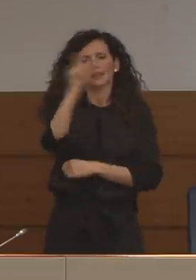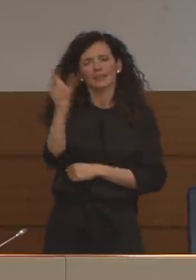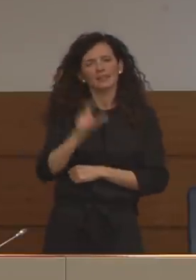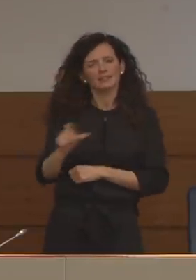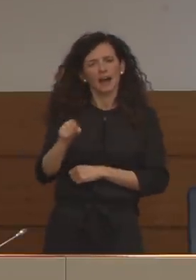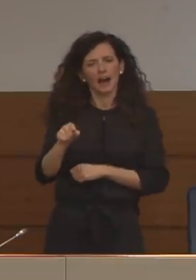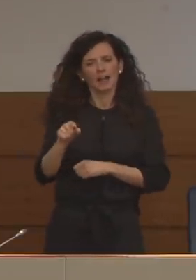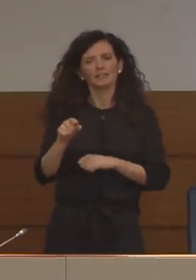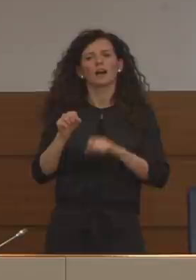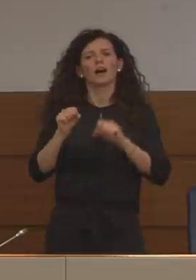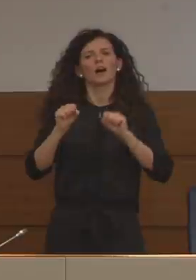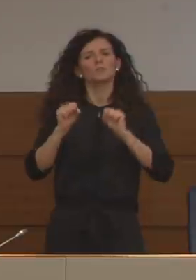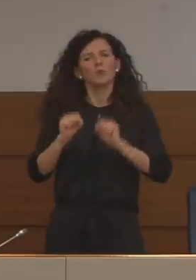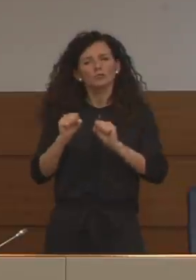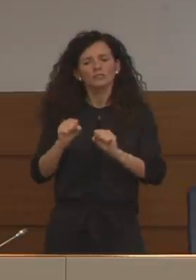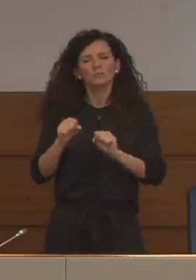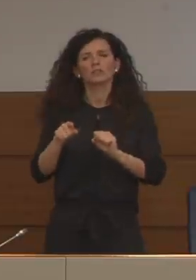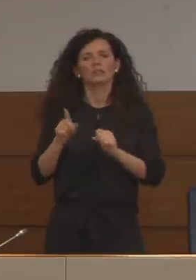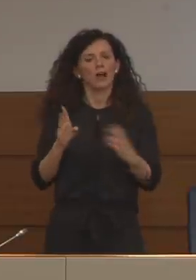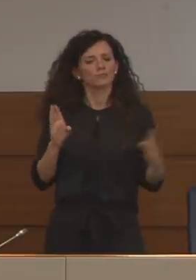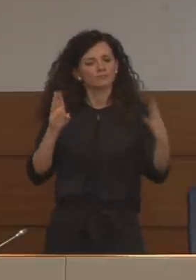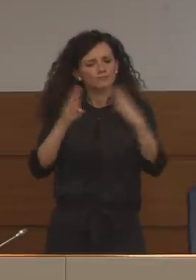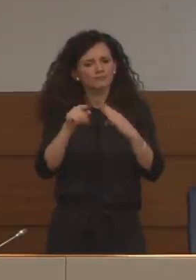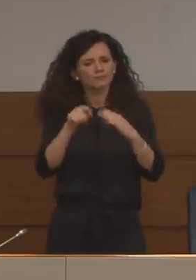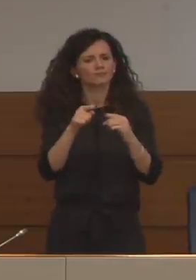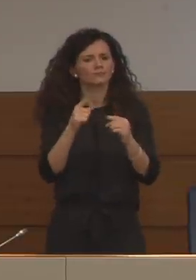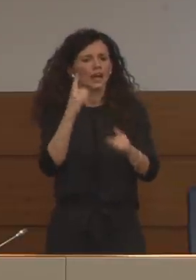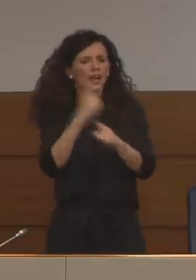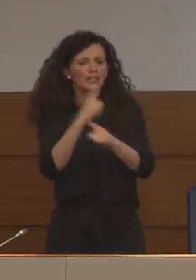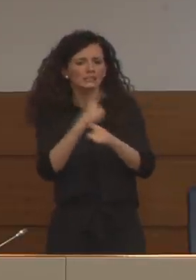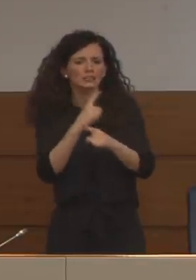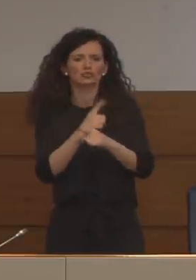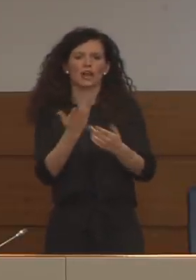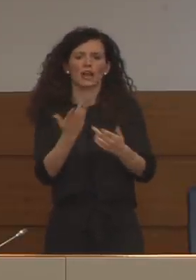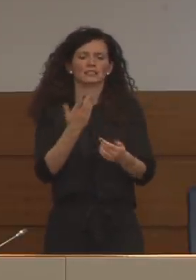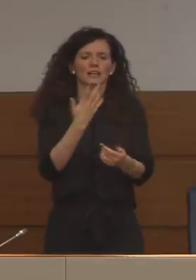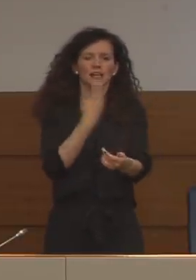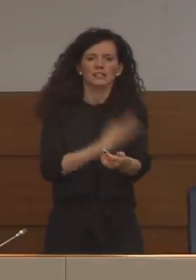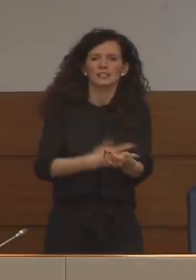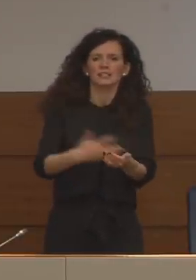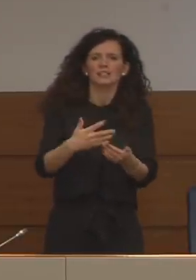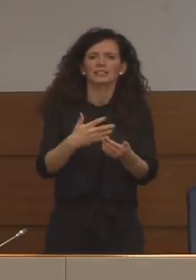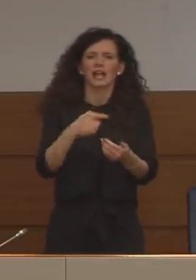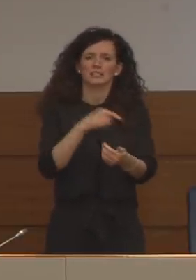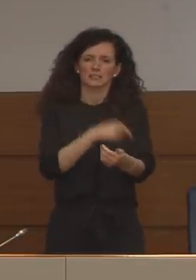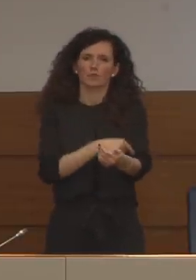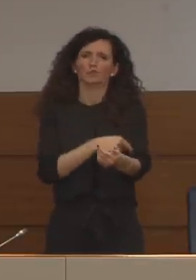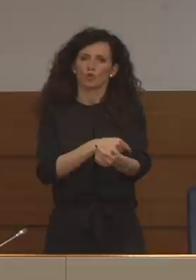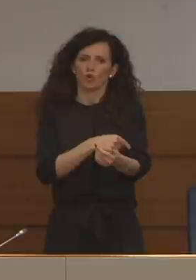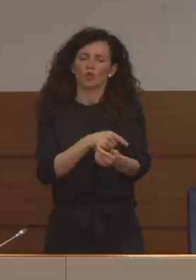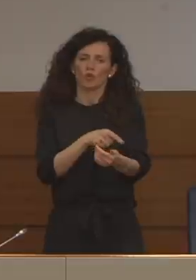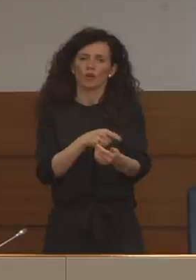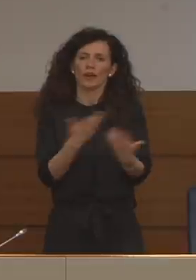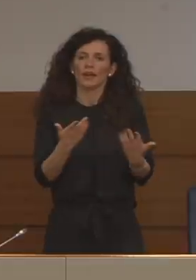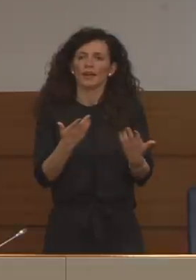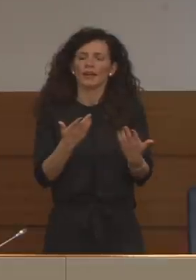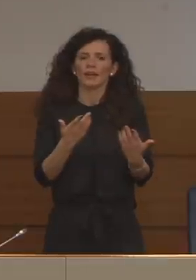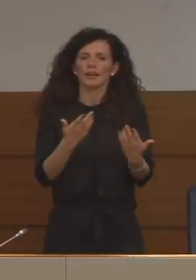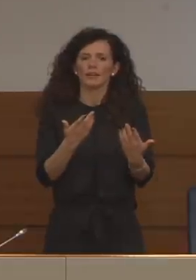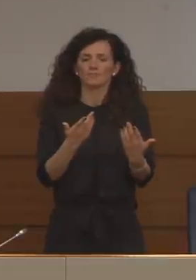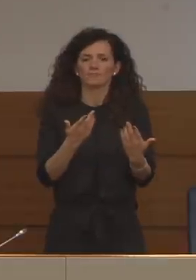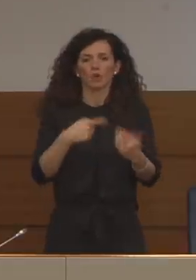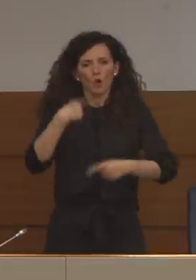fronte a tutte le esigenze trasfusionali che evidentemente non vengono